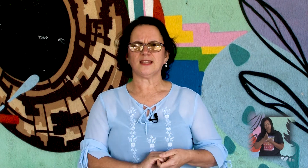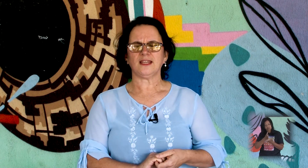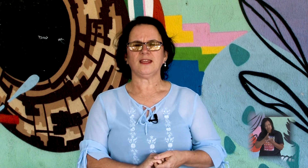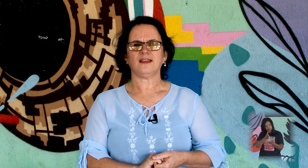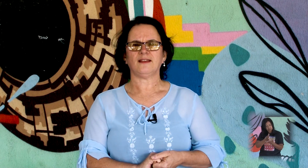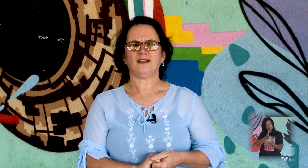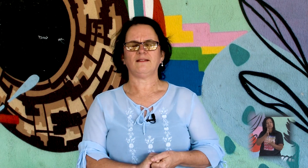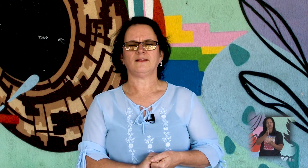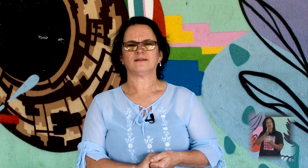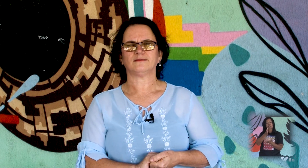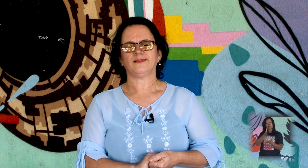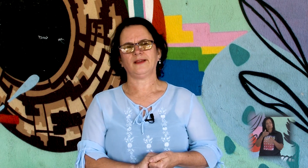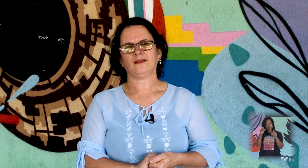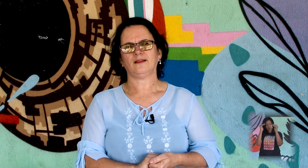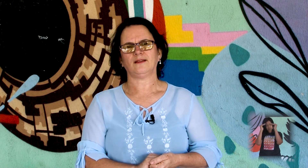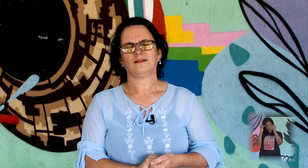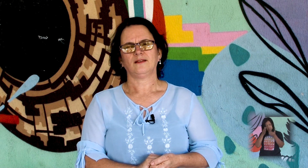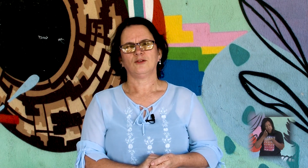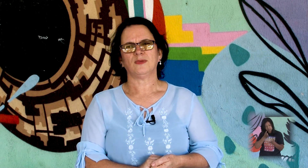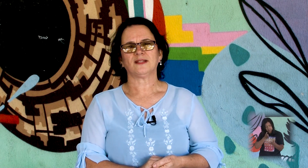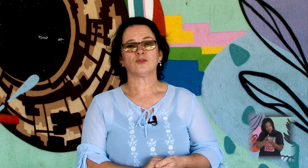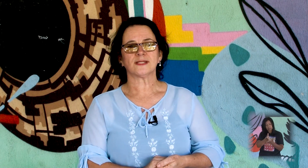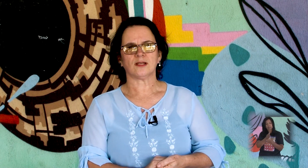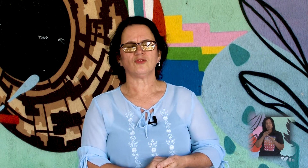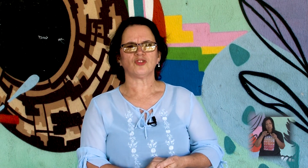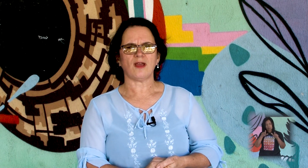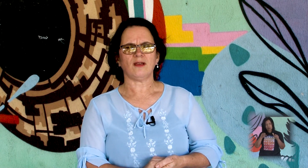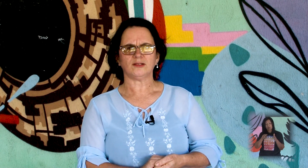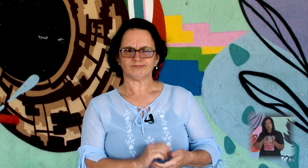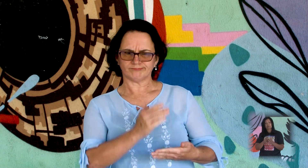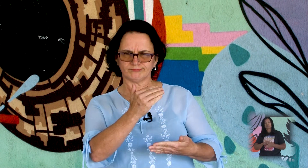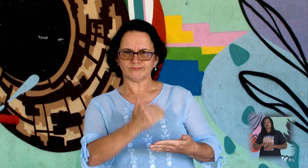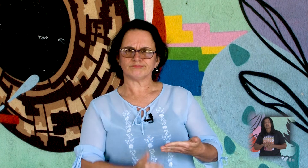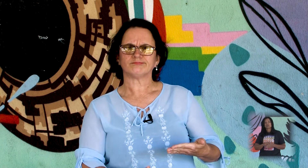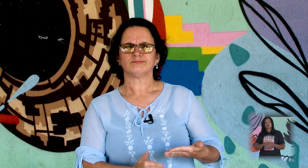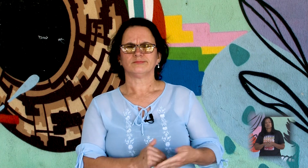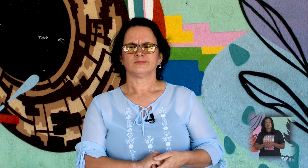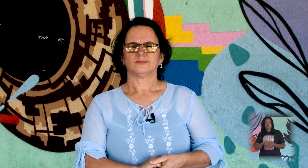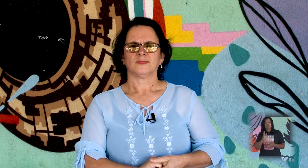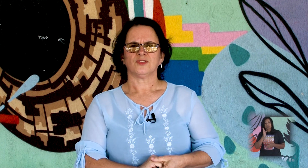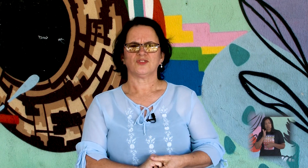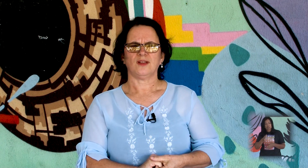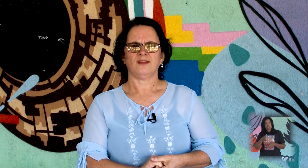a seguir, né? Uma tradução já